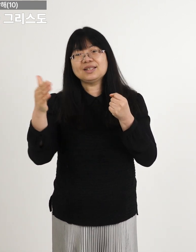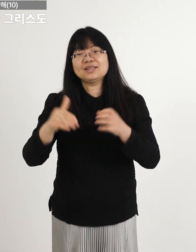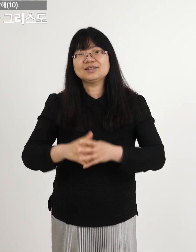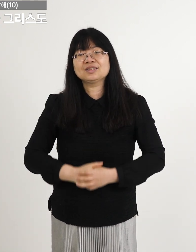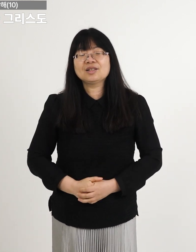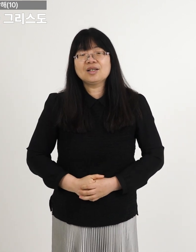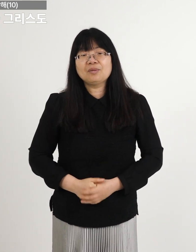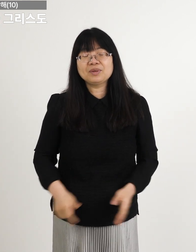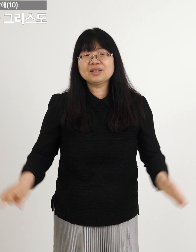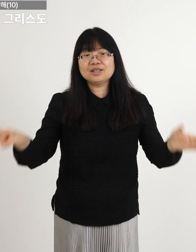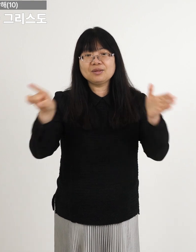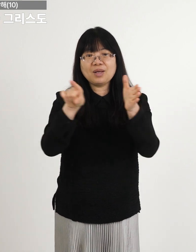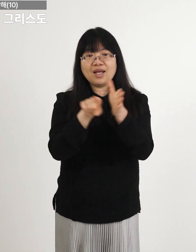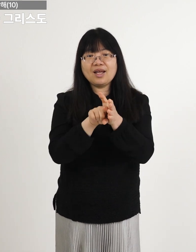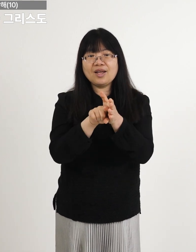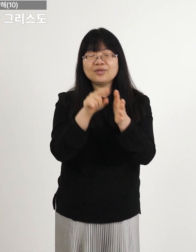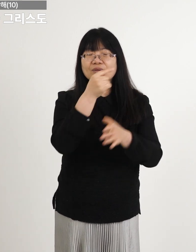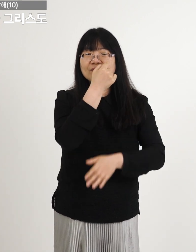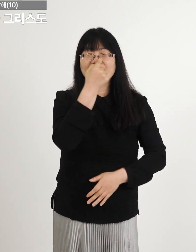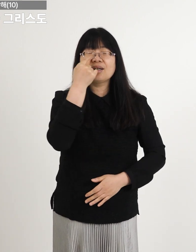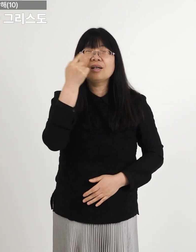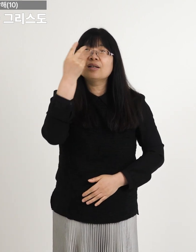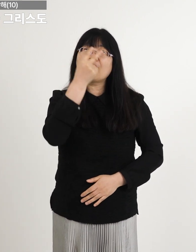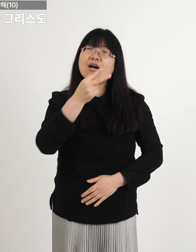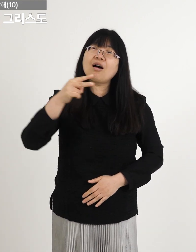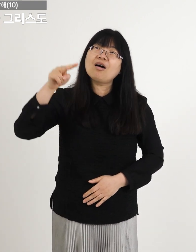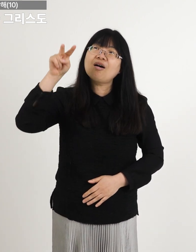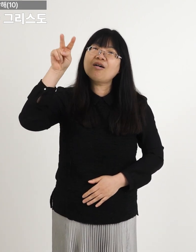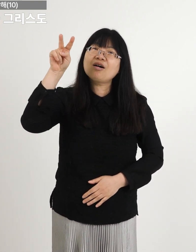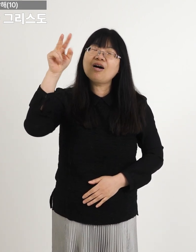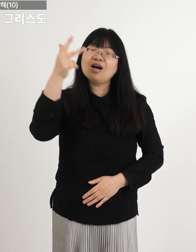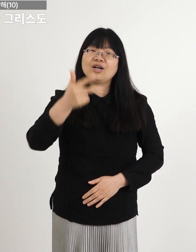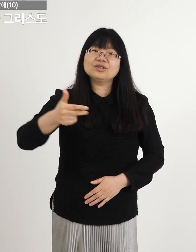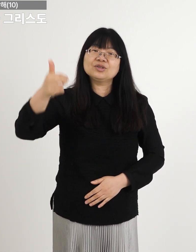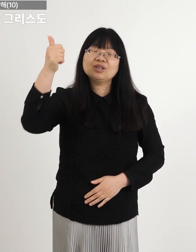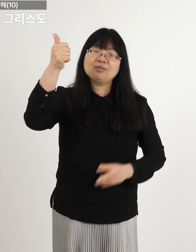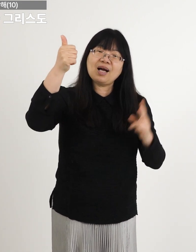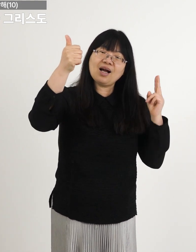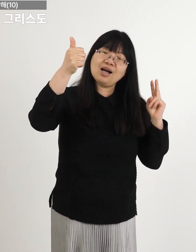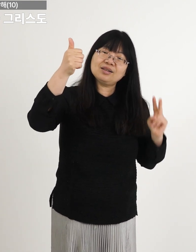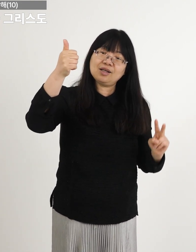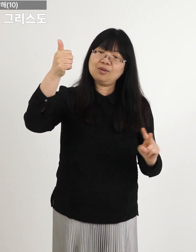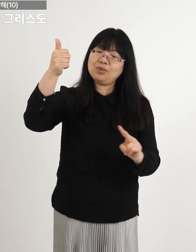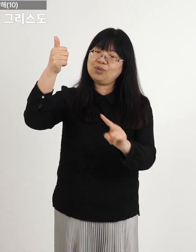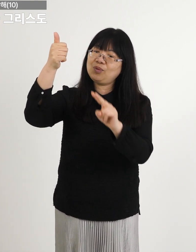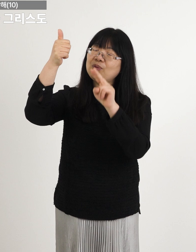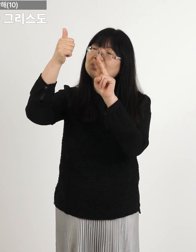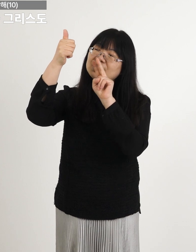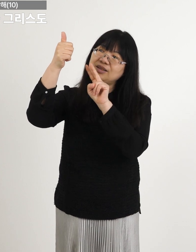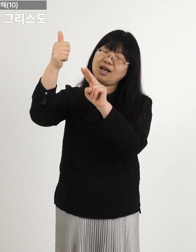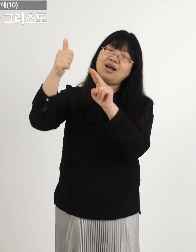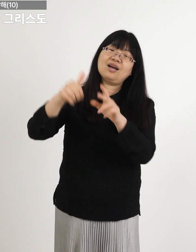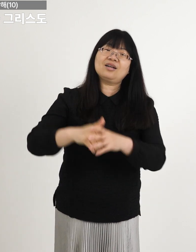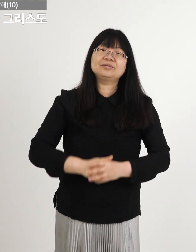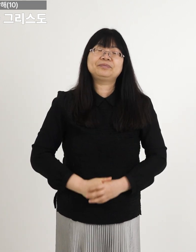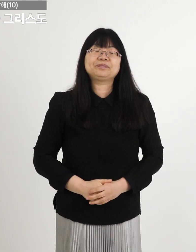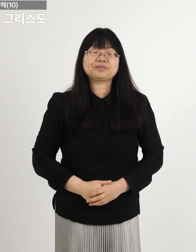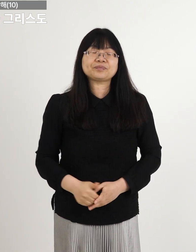싸우리. 믿음에 흔들어 주를